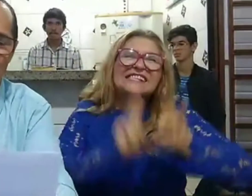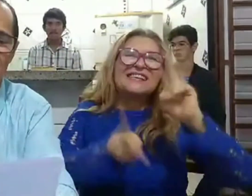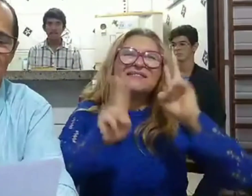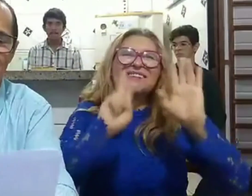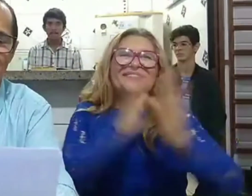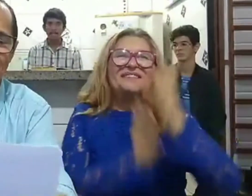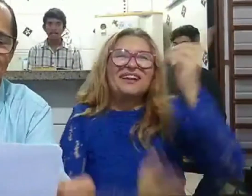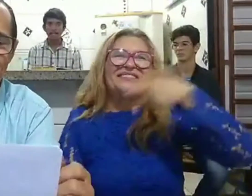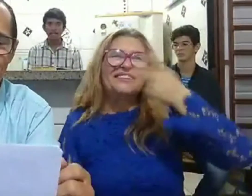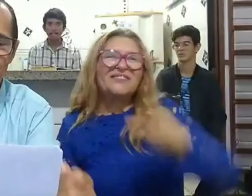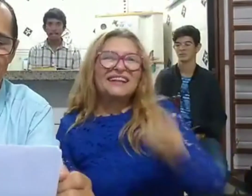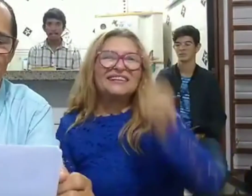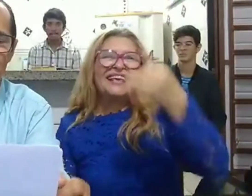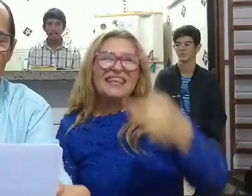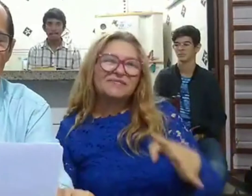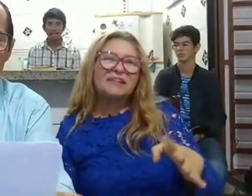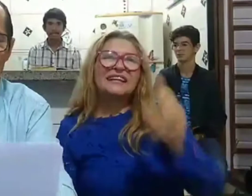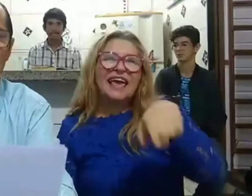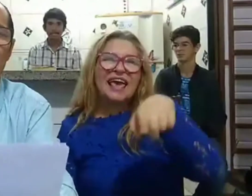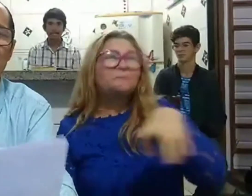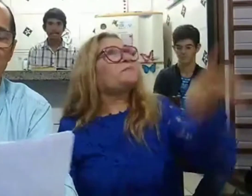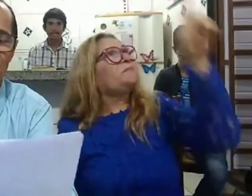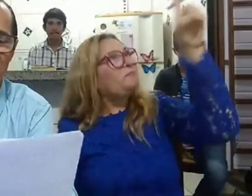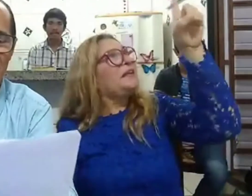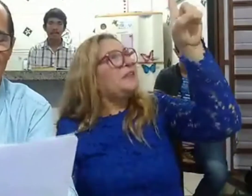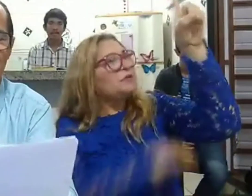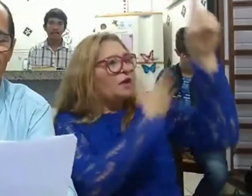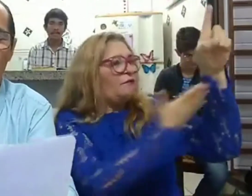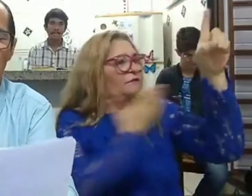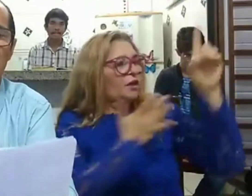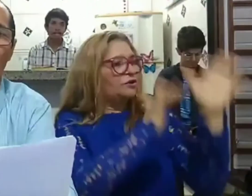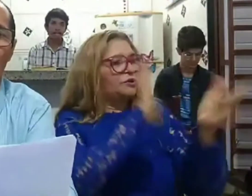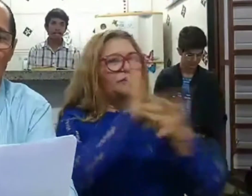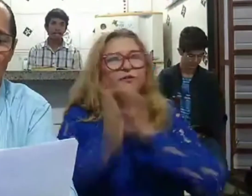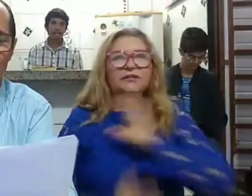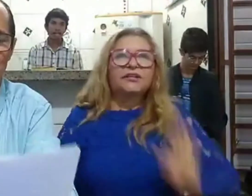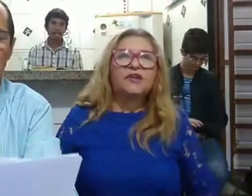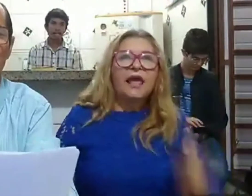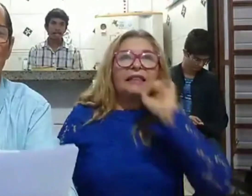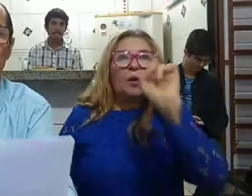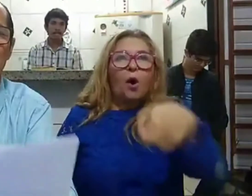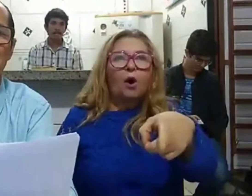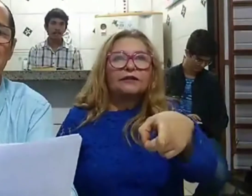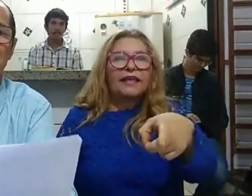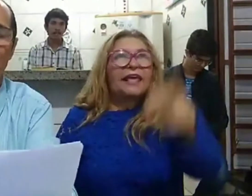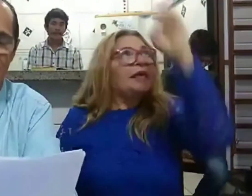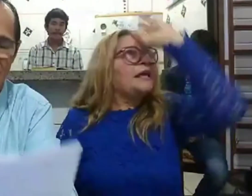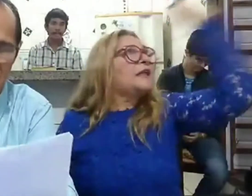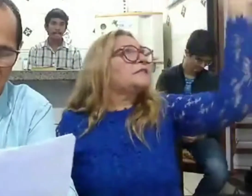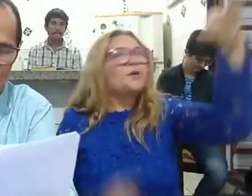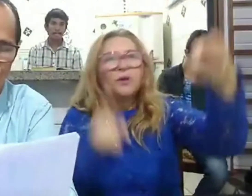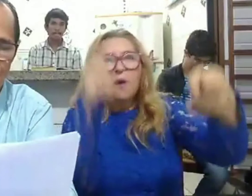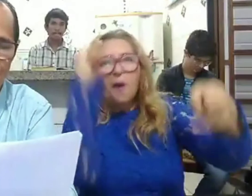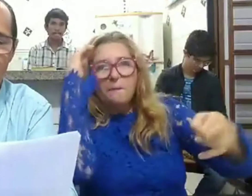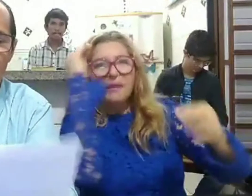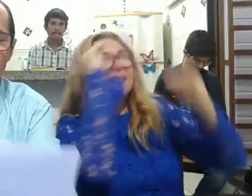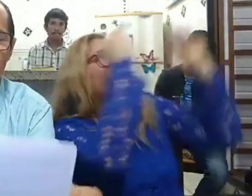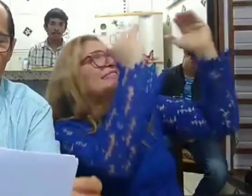pregar o evangelho. Deus, na pessoa de Jesus, deu esta ordem. Como Senhor, ele precisa ser